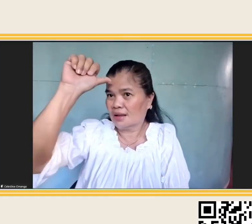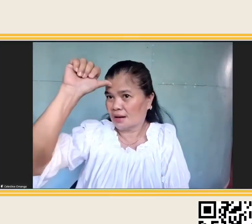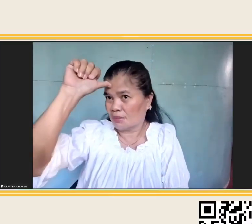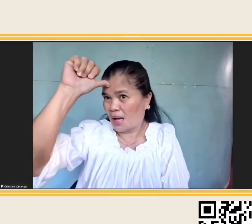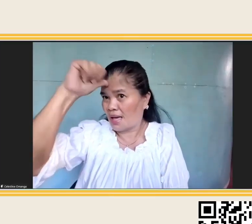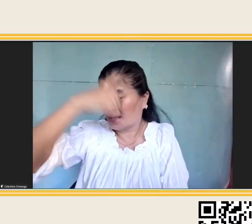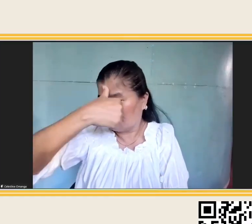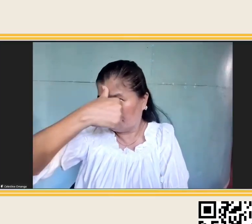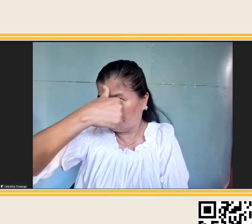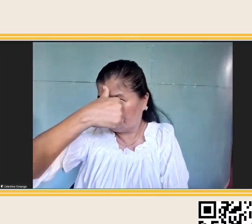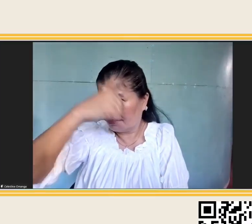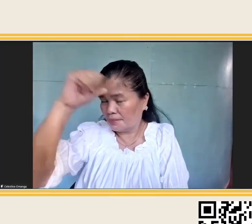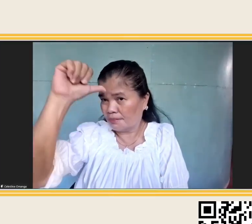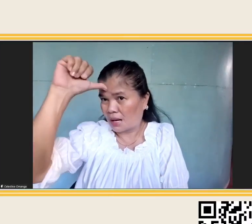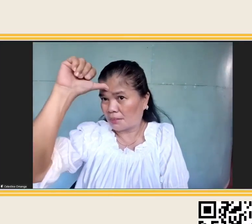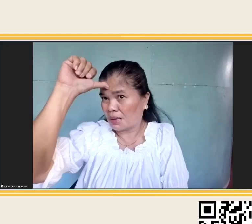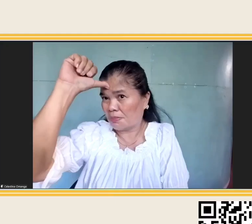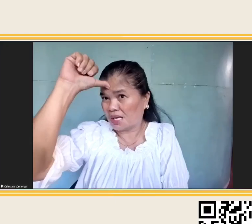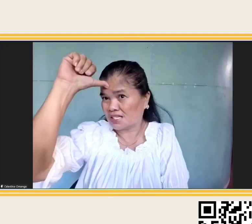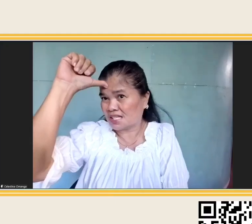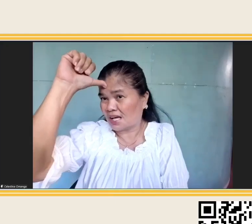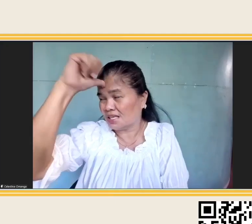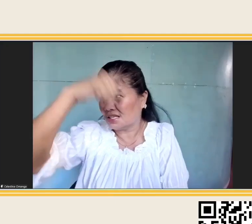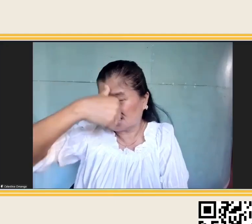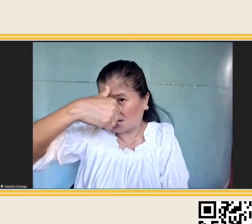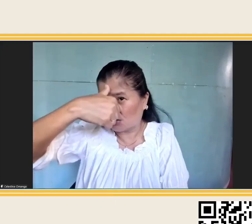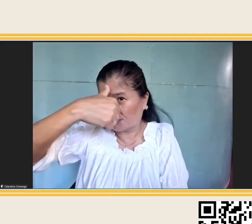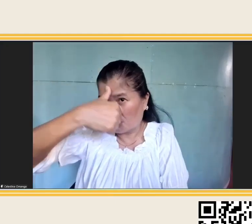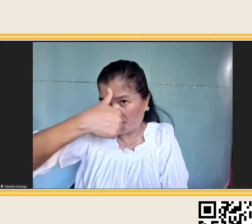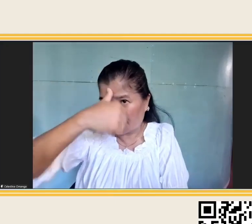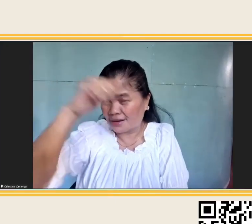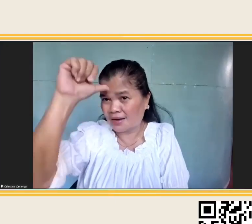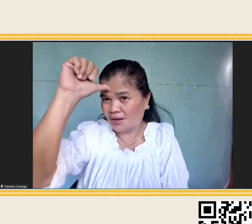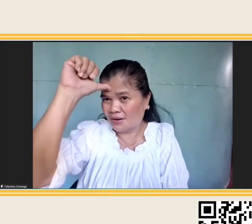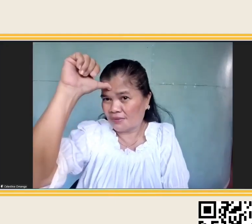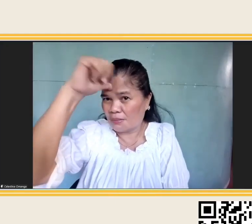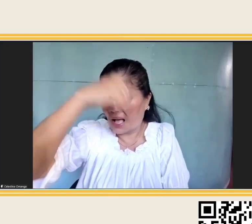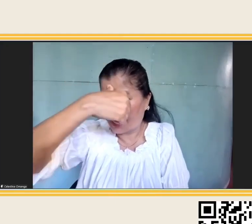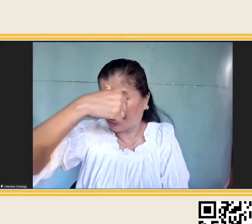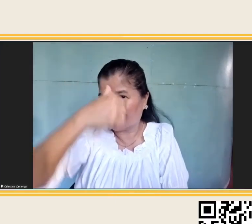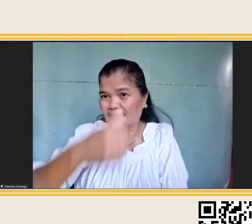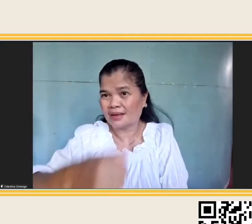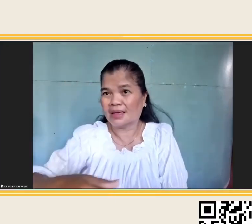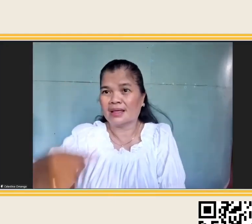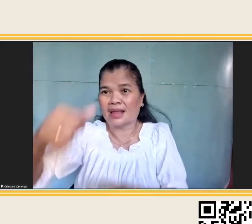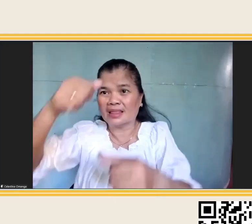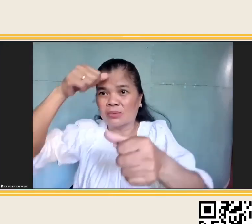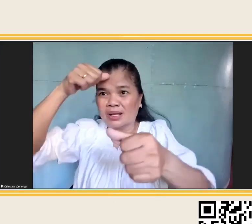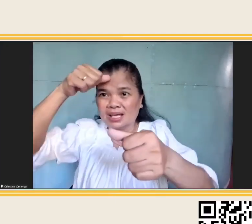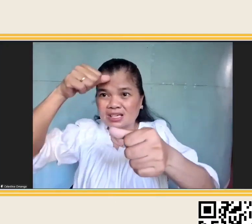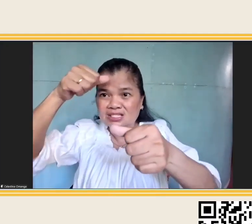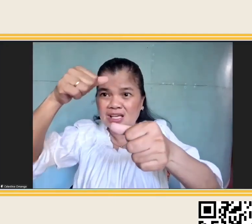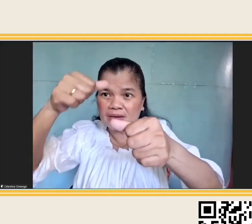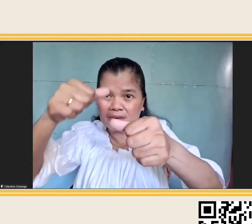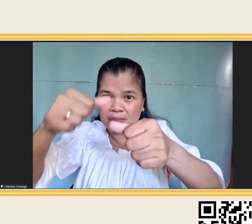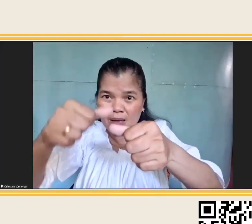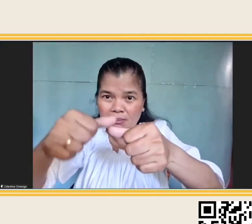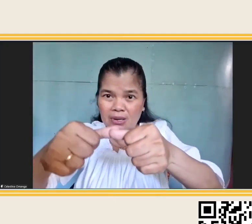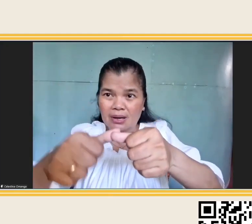Then, remind. Parang may pinasta ka dyan sa iyong forehead. Remind. Another one